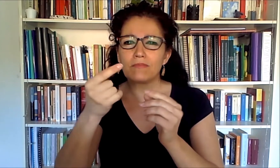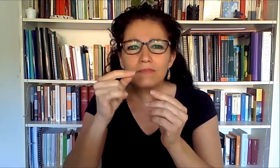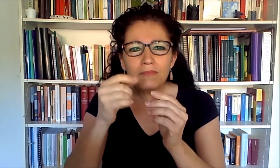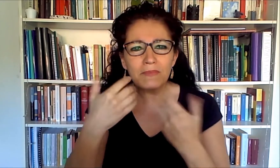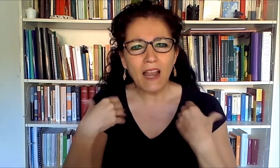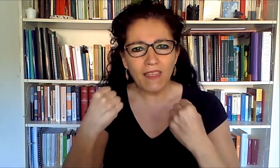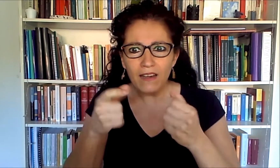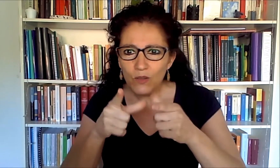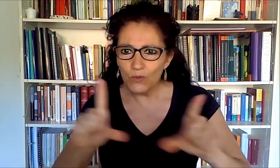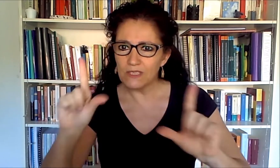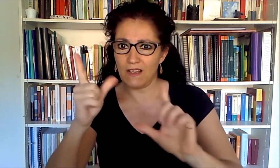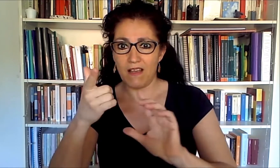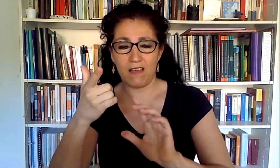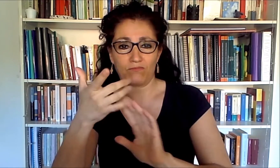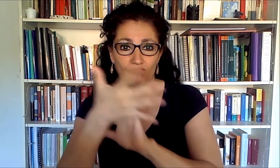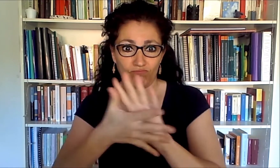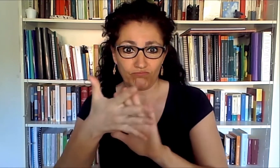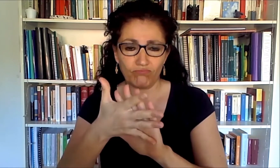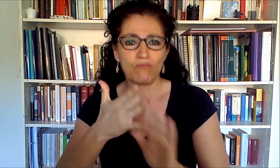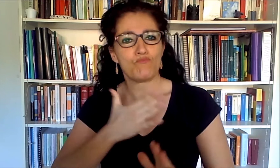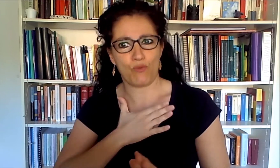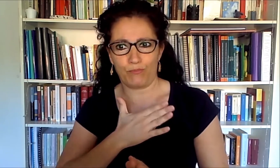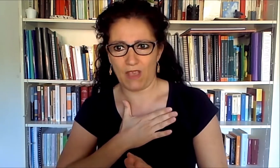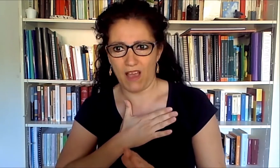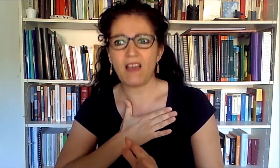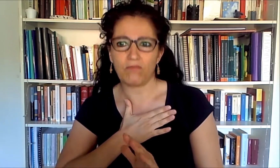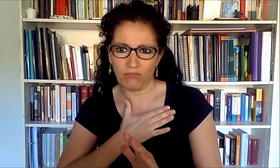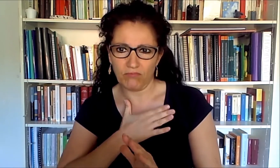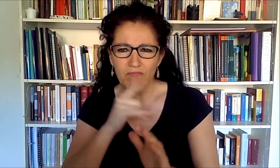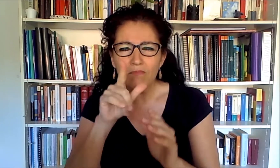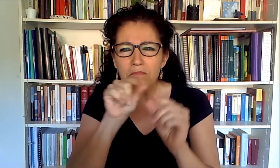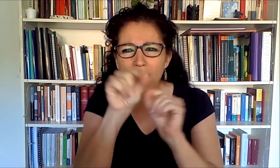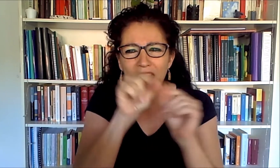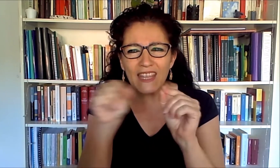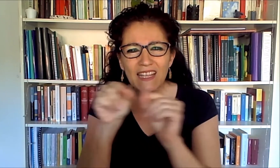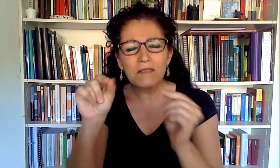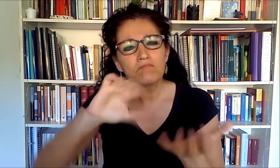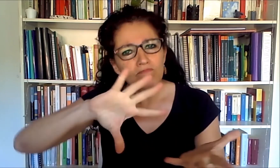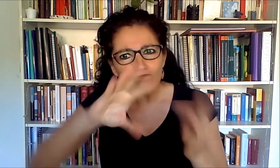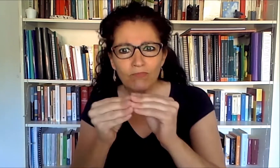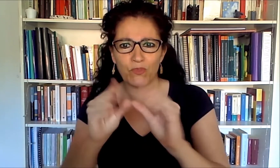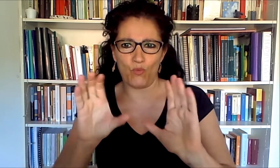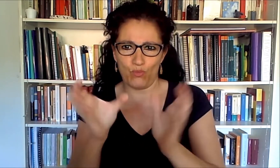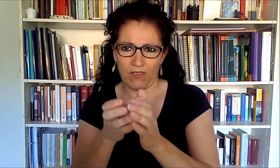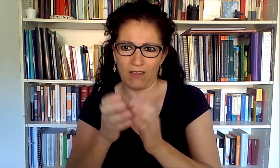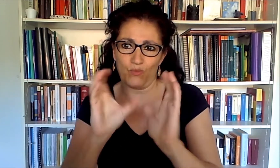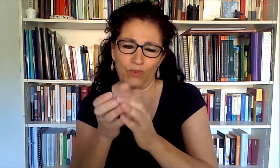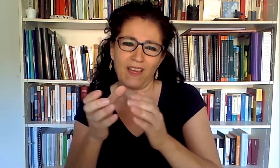características etnolingüísticas de la lengua de signos española, tomando como escala de evaluación del grado de vitalidad sobre las lenguas